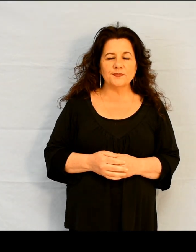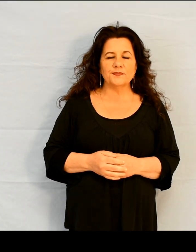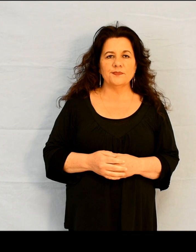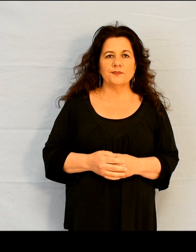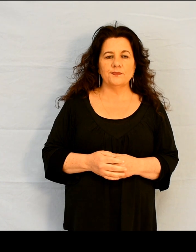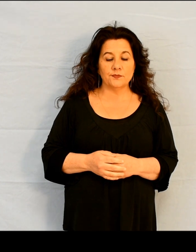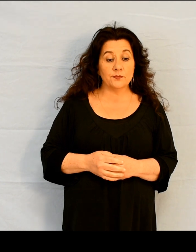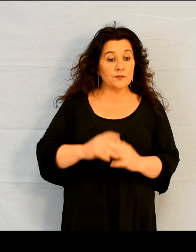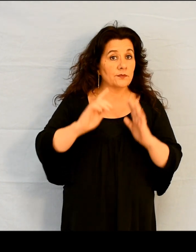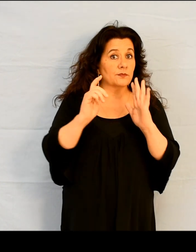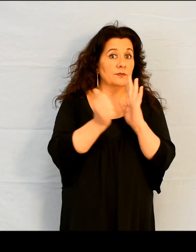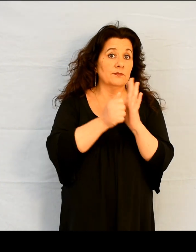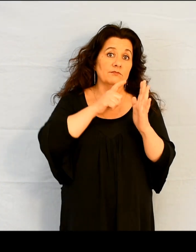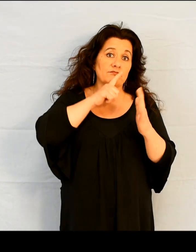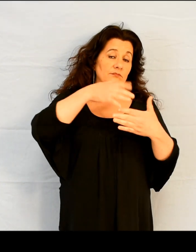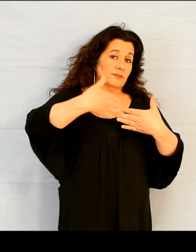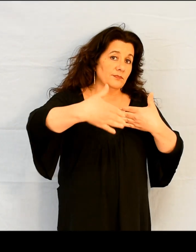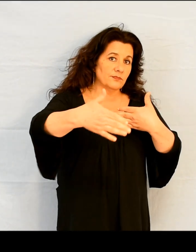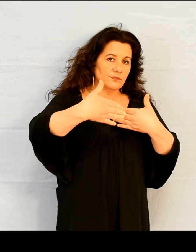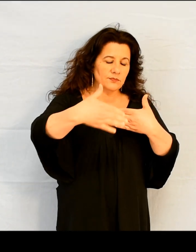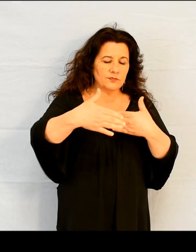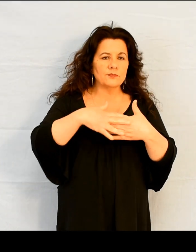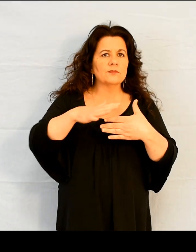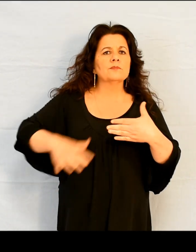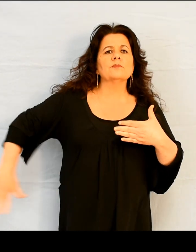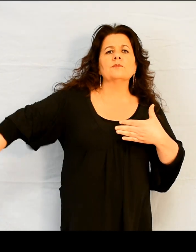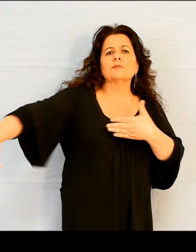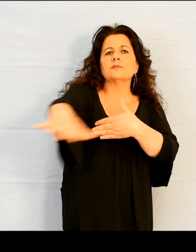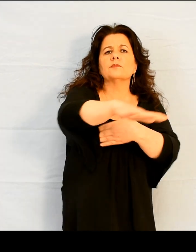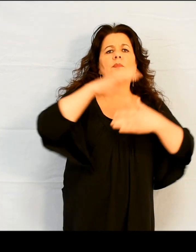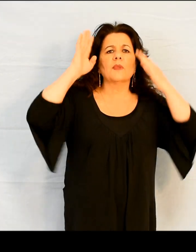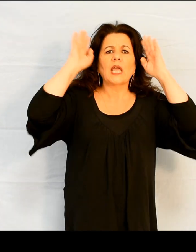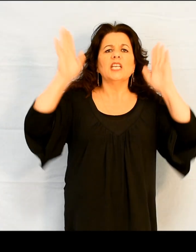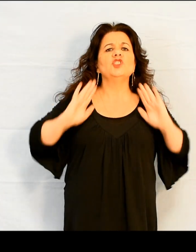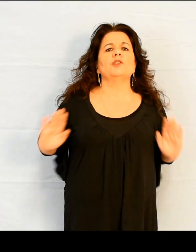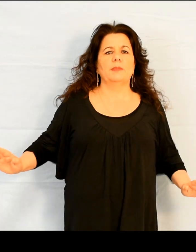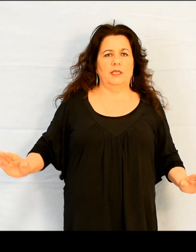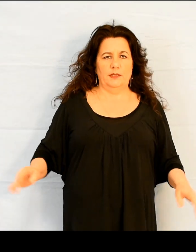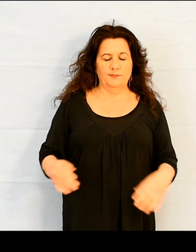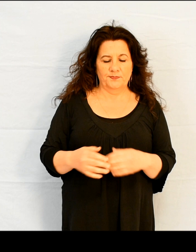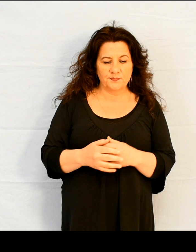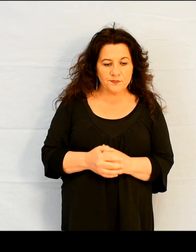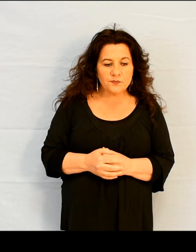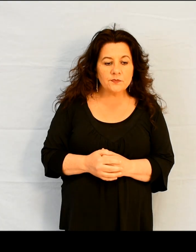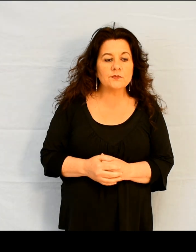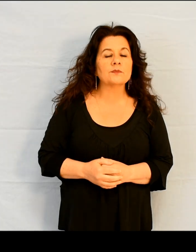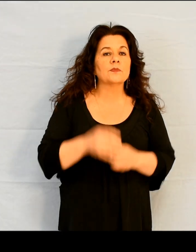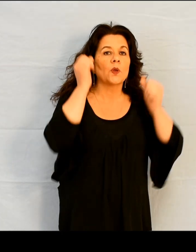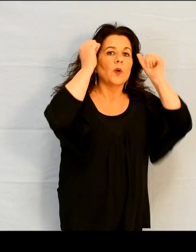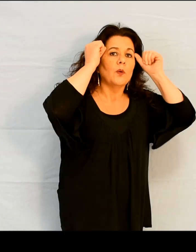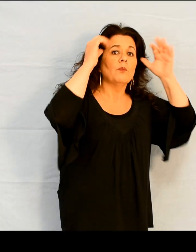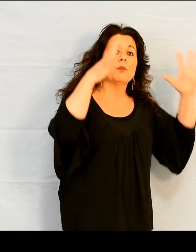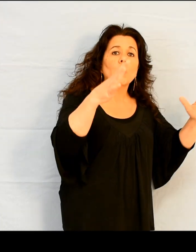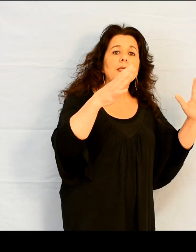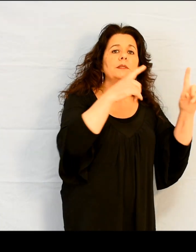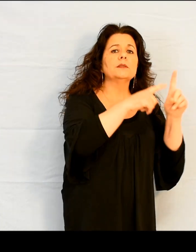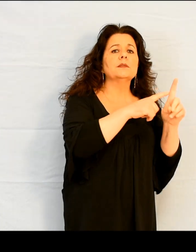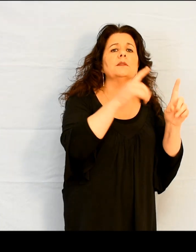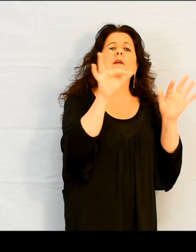En ces jours-là, dans le pays d'Égypte, le Seigneur dit à Moïse et à son frère Aaron,